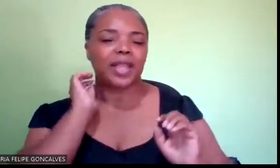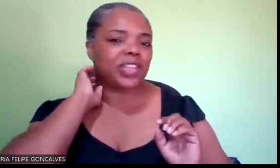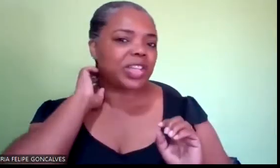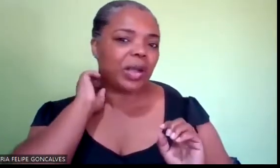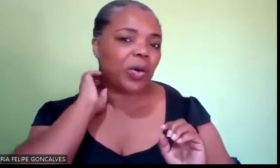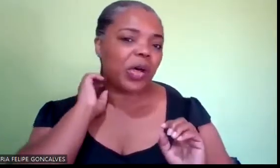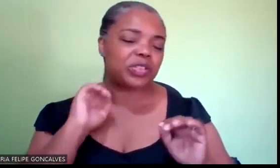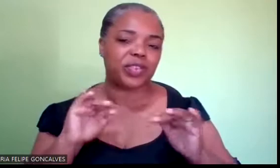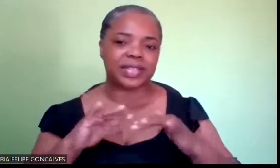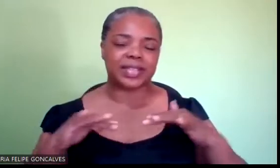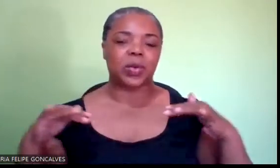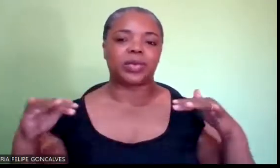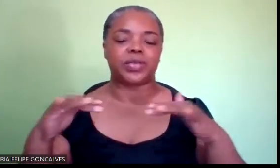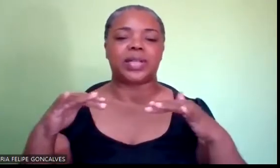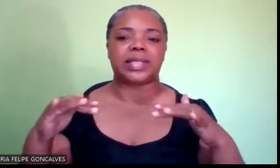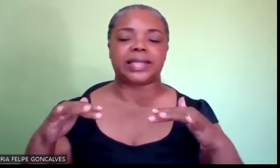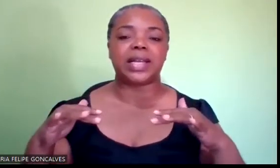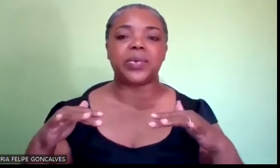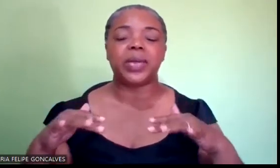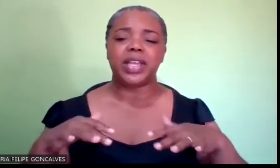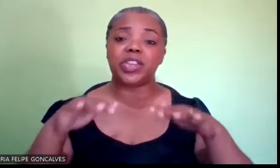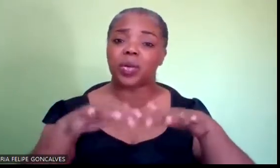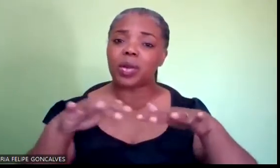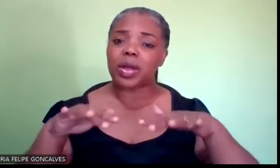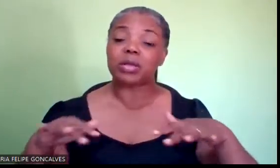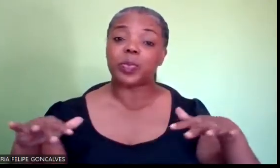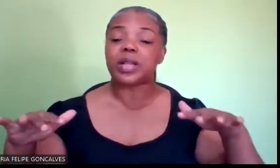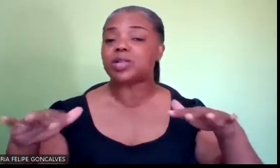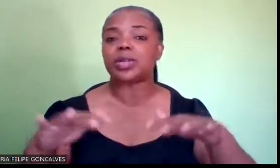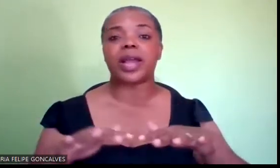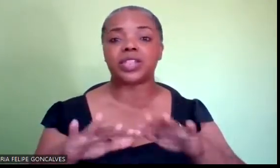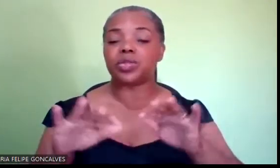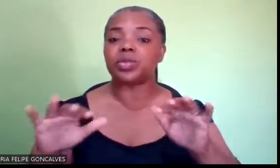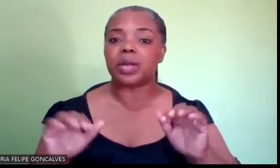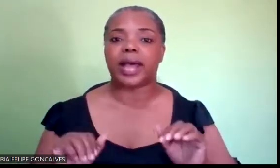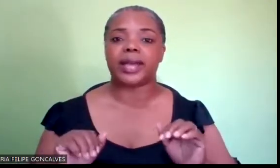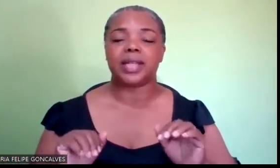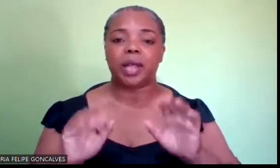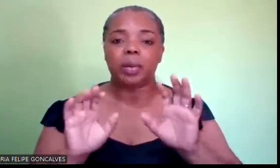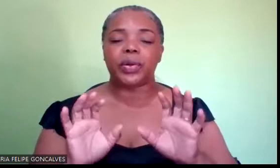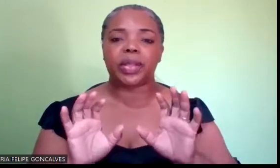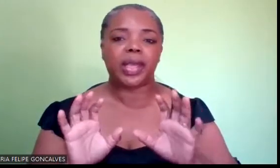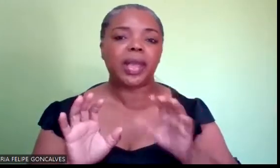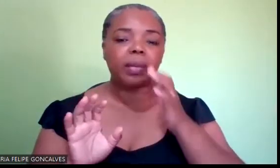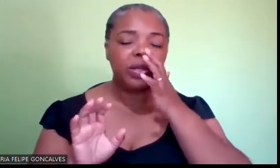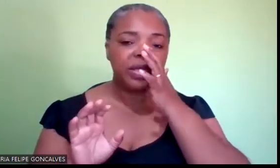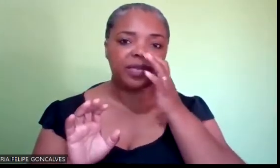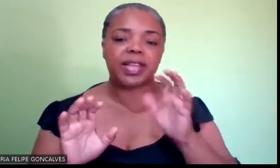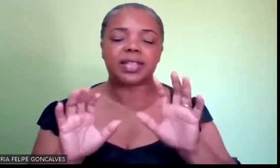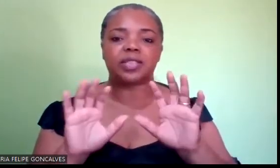Gente, eu gosto de fazer essa contextualização e já colocar os personagens nos lugares, porque muitas vezes vai